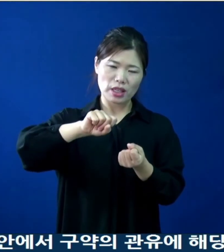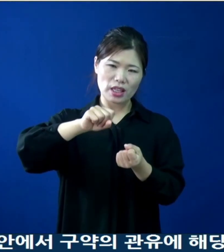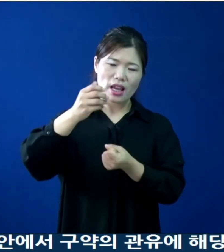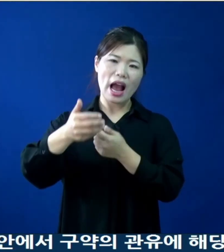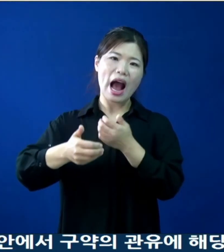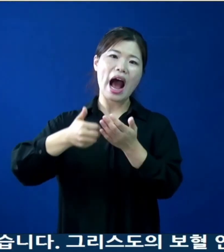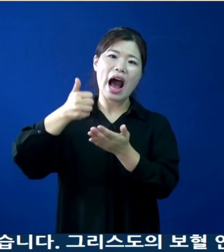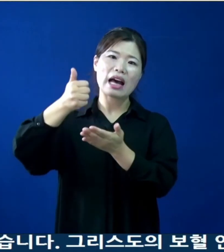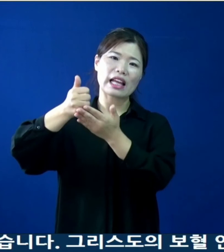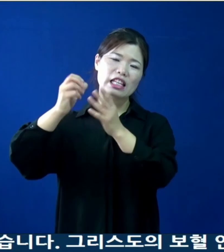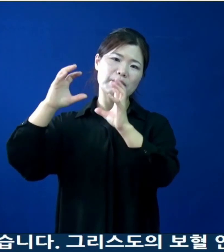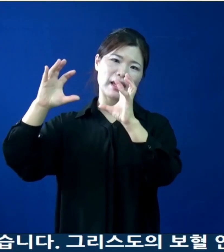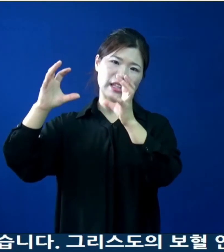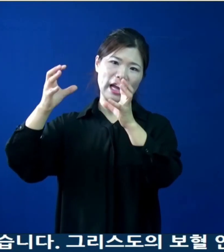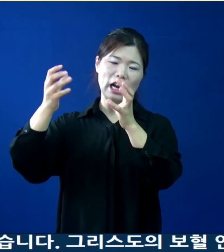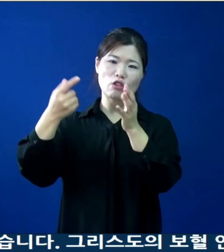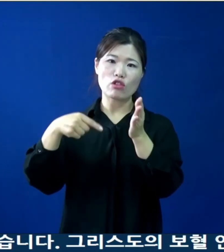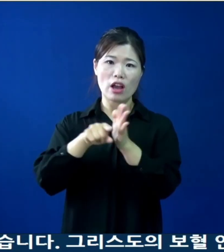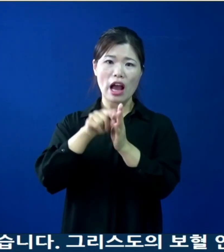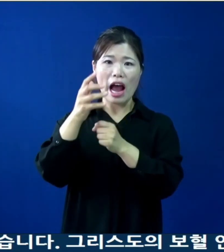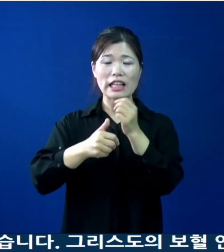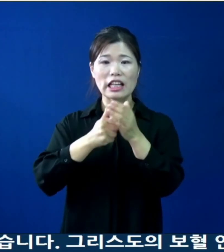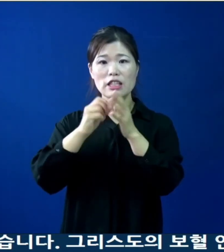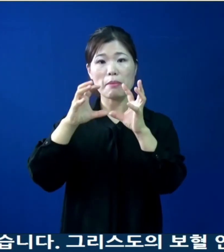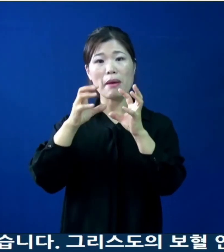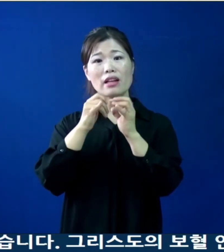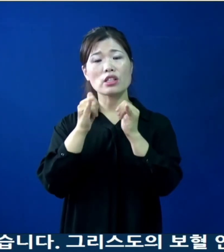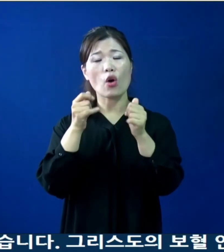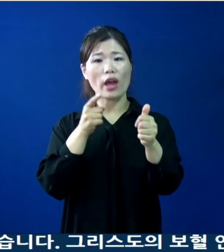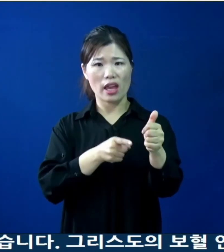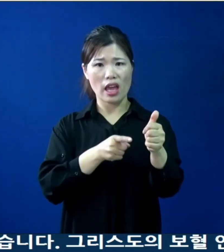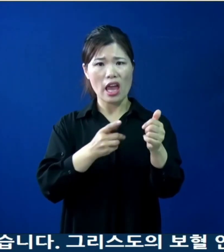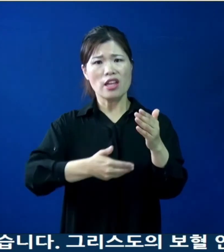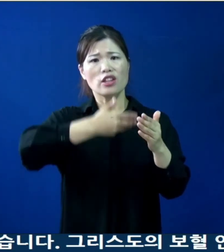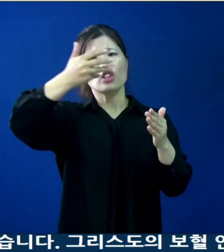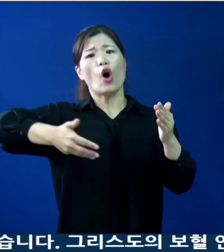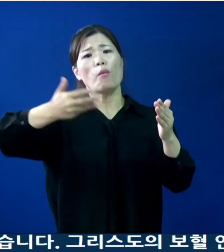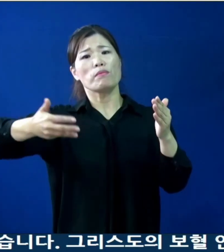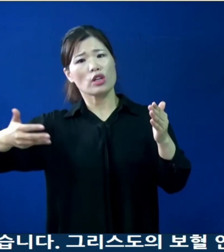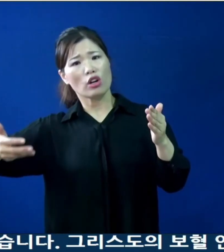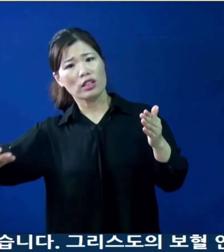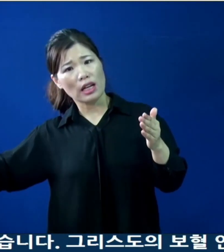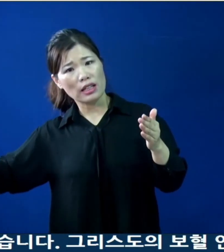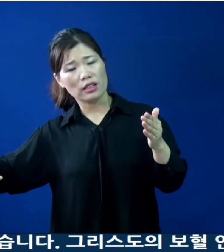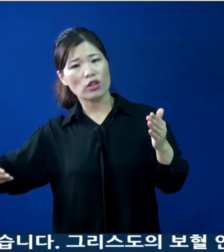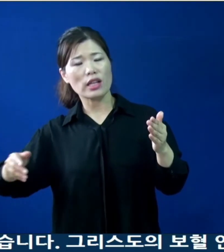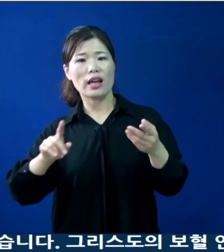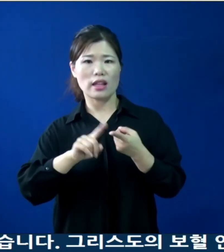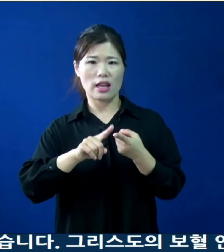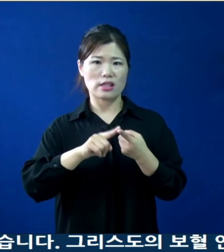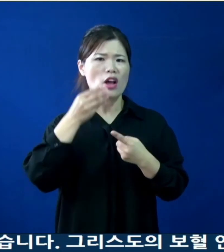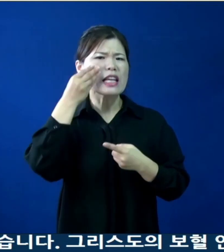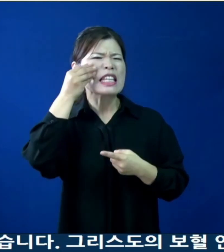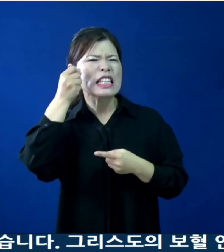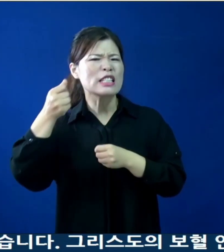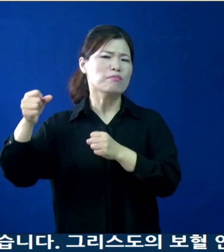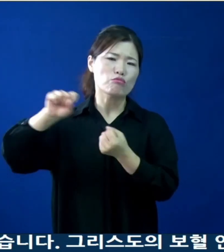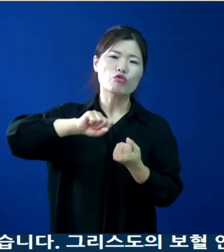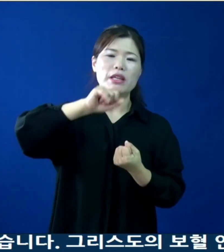하나님 나라를 위하여 부르신 하나님의 백성들에게 넘쳐 흐른다는 사실을, 기름 부음이 있다는